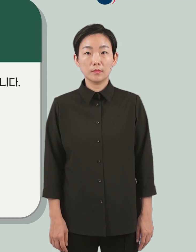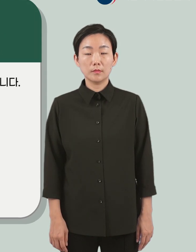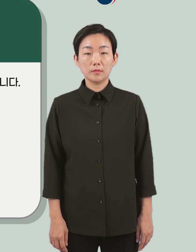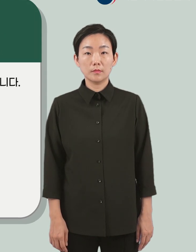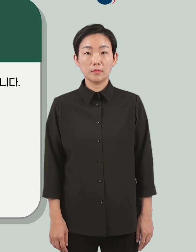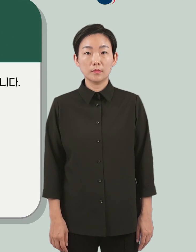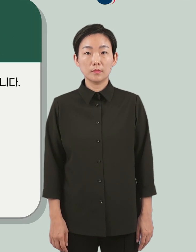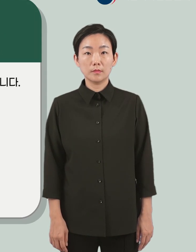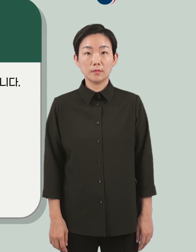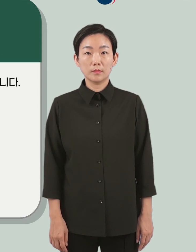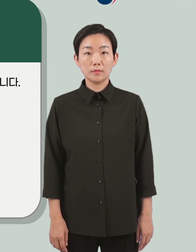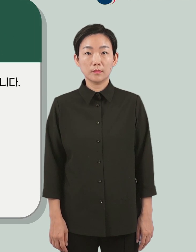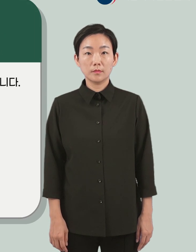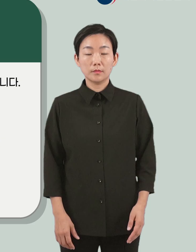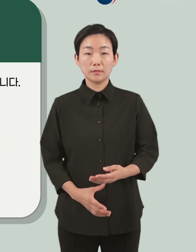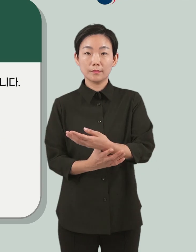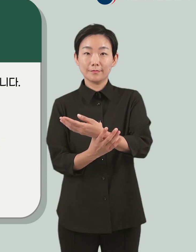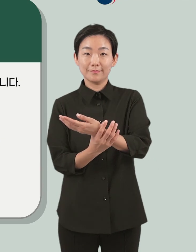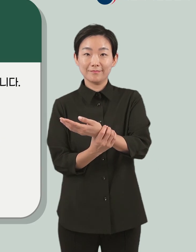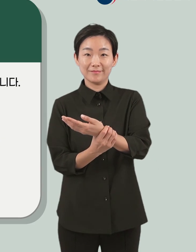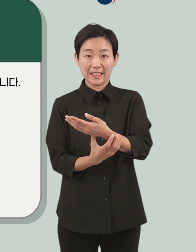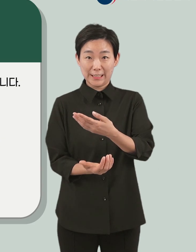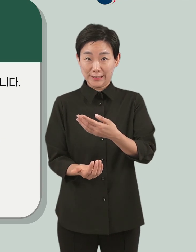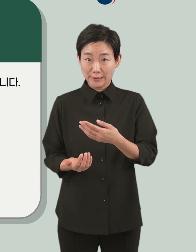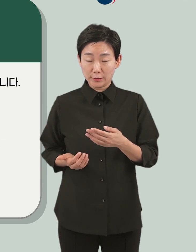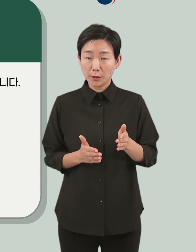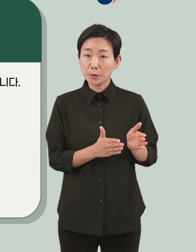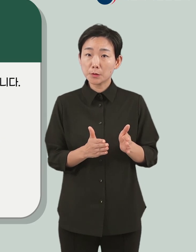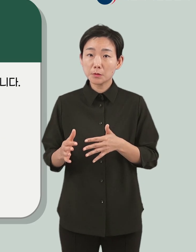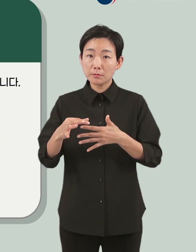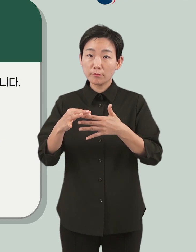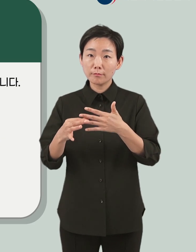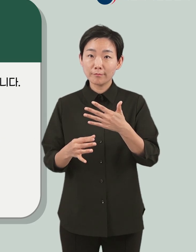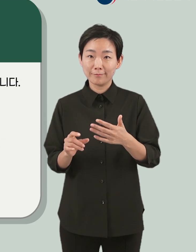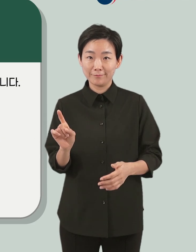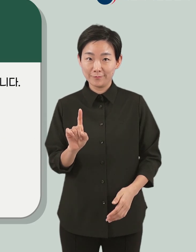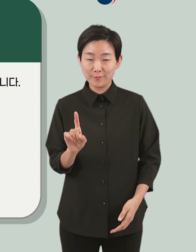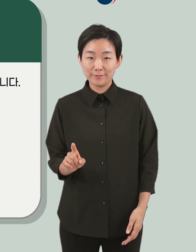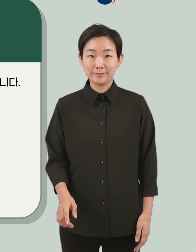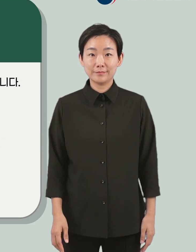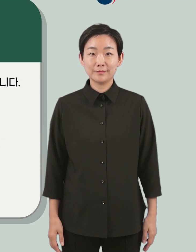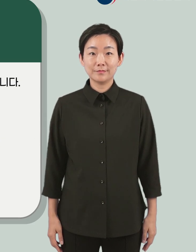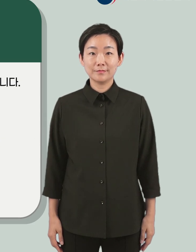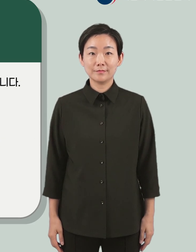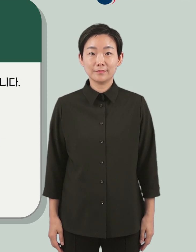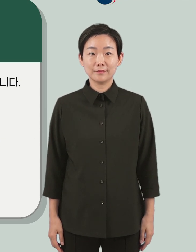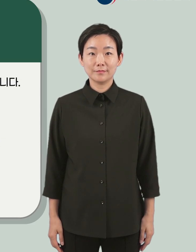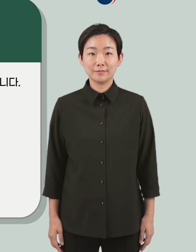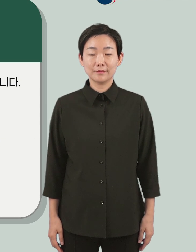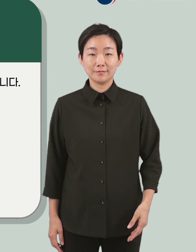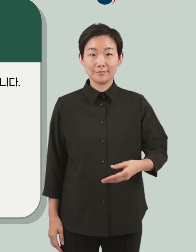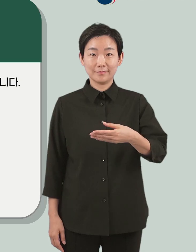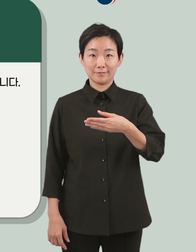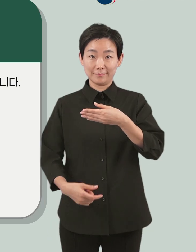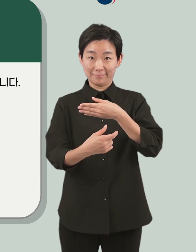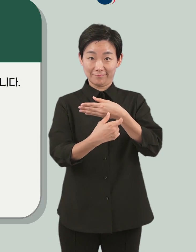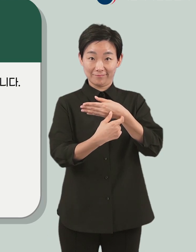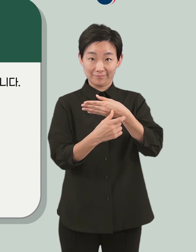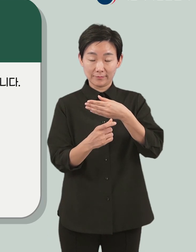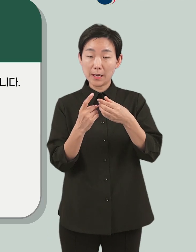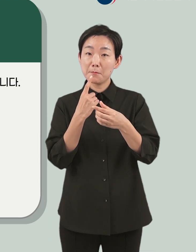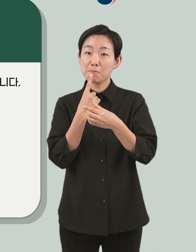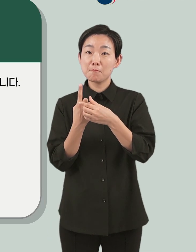이 의료기기의 사용 전 준비사항은 무엇입니까? 본체 밑면 건전지 삽입부 커버를 제거한 후